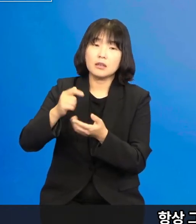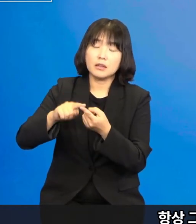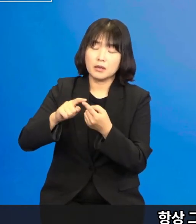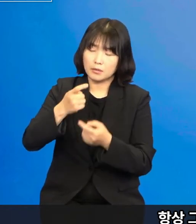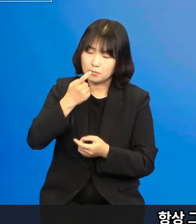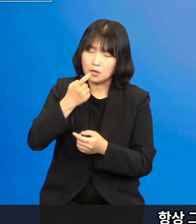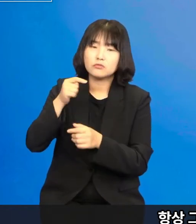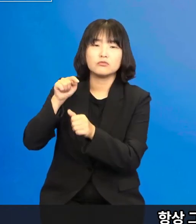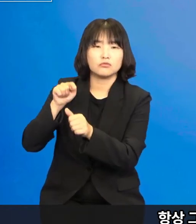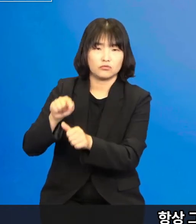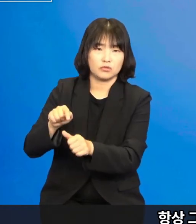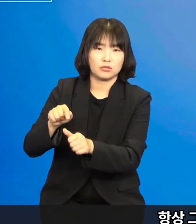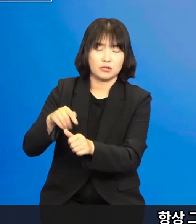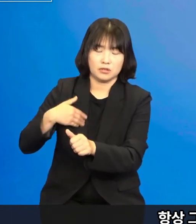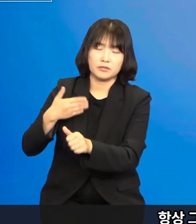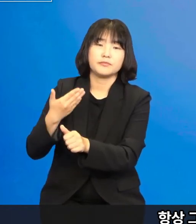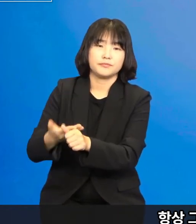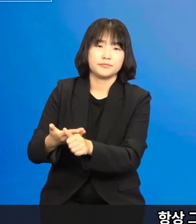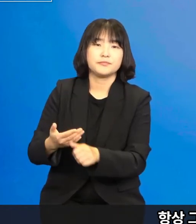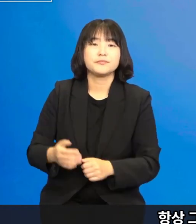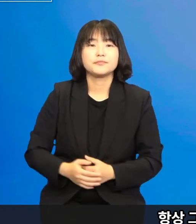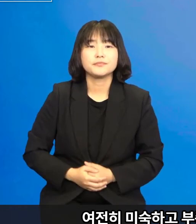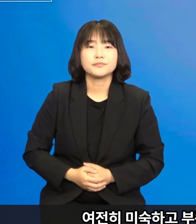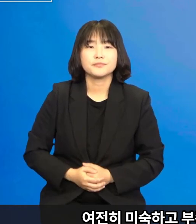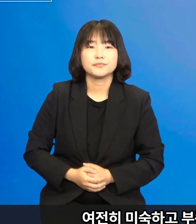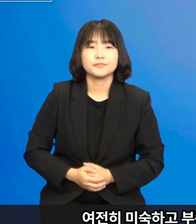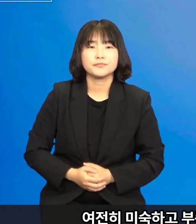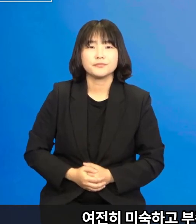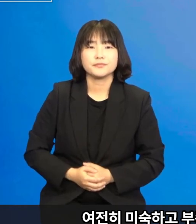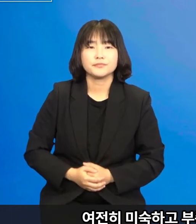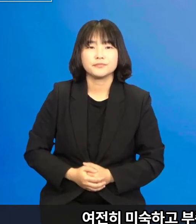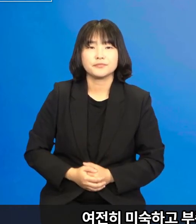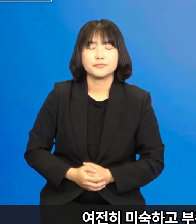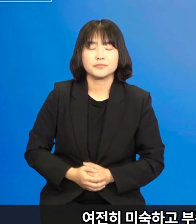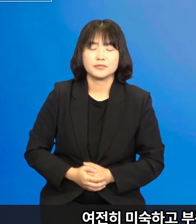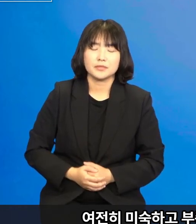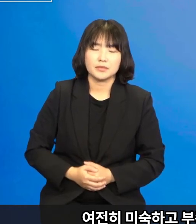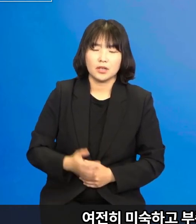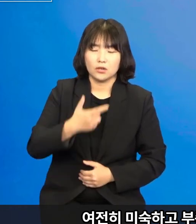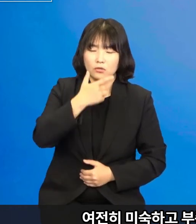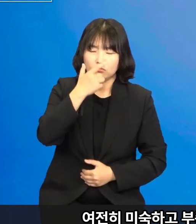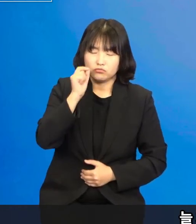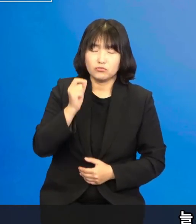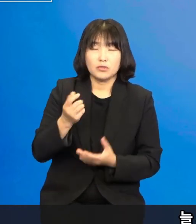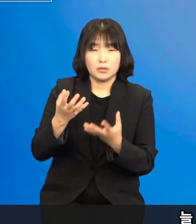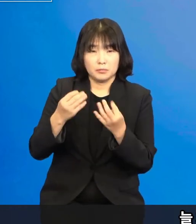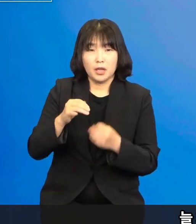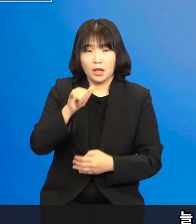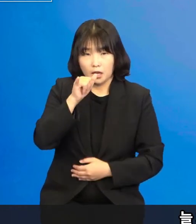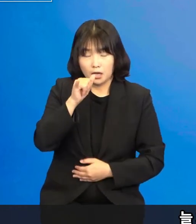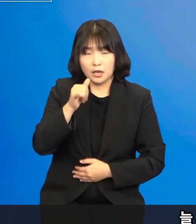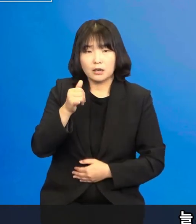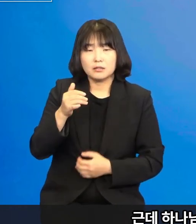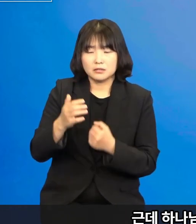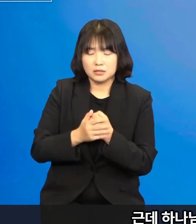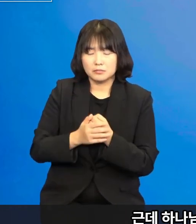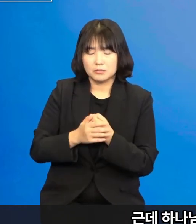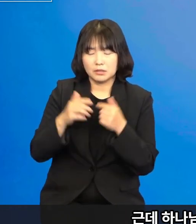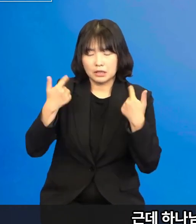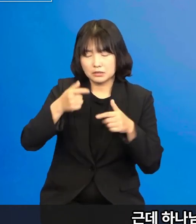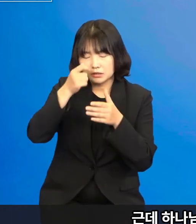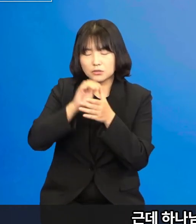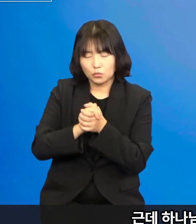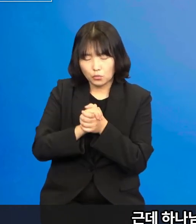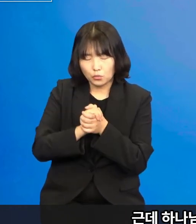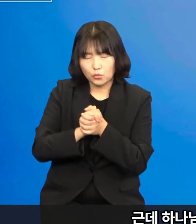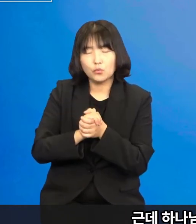길이다. 항상 그 얘기를 합니다. 여전히 미숙하고 부족한 점이 많습니다. 아이들이 늘 기도가 돼요. 근데